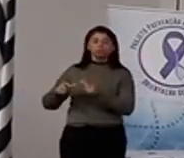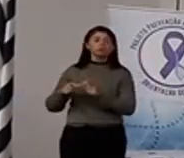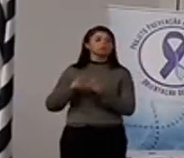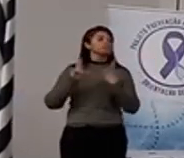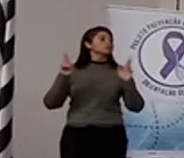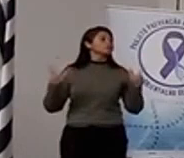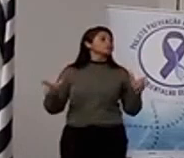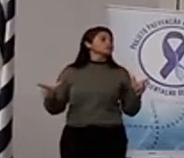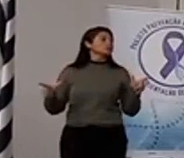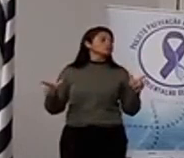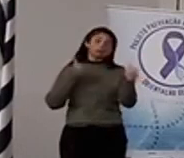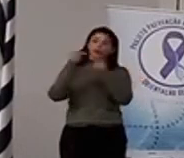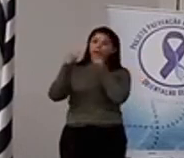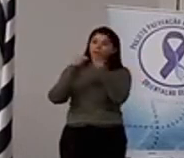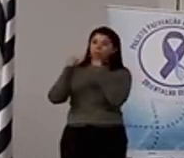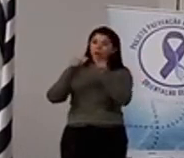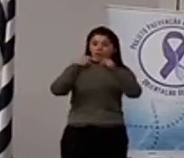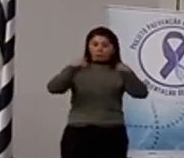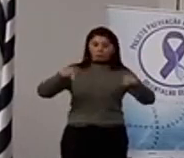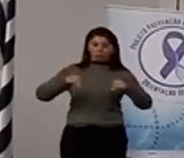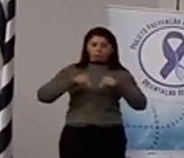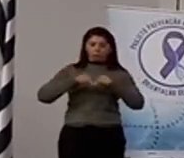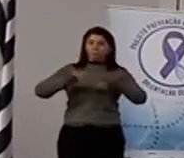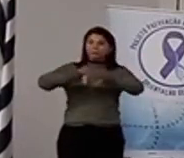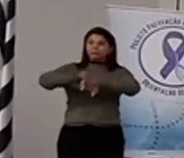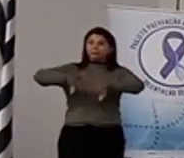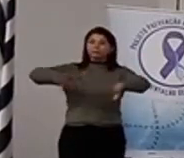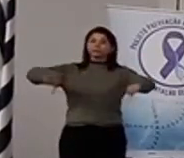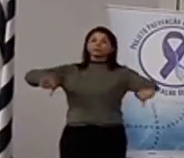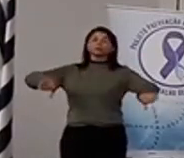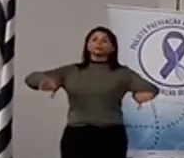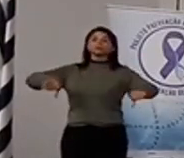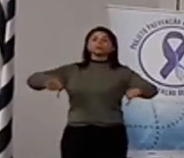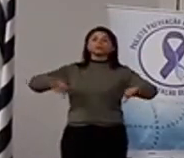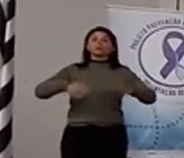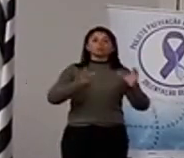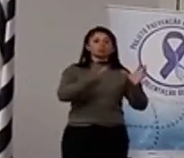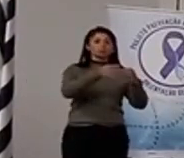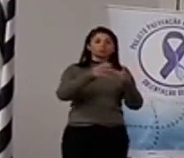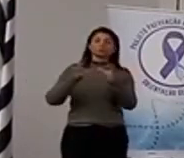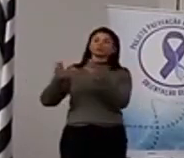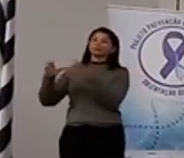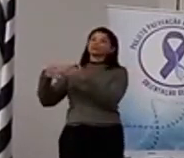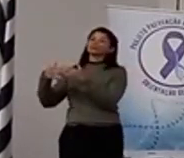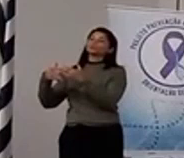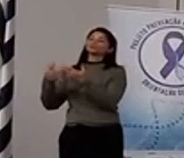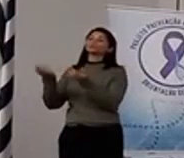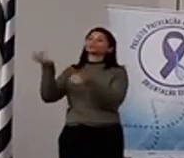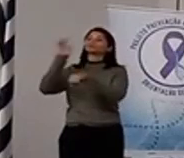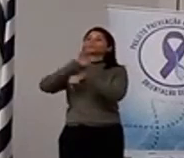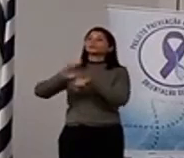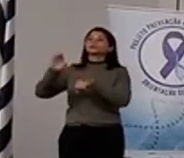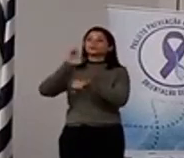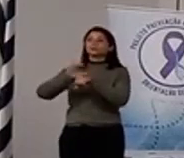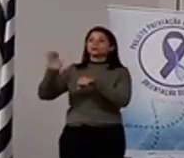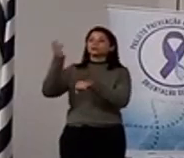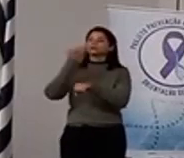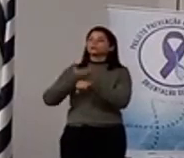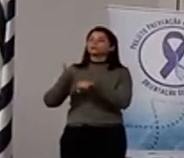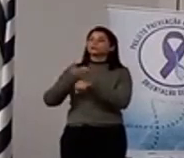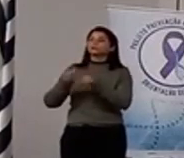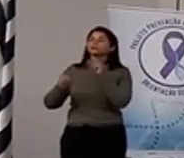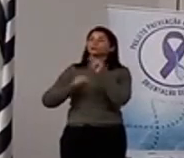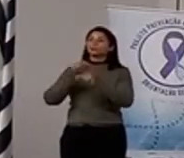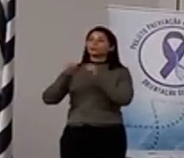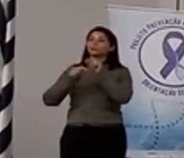se quiser trabalhar numa turma, tem que separar os grupos, senão essas estratégias não vão ser eficazes. Então, o diagnóstico ajuda